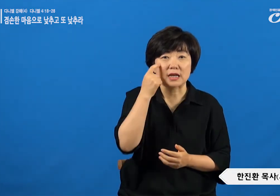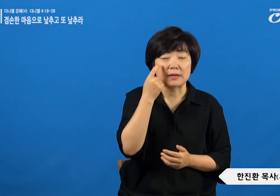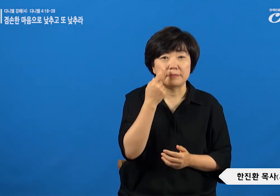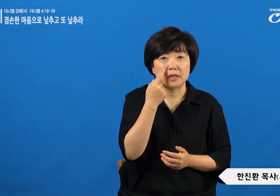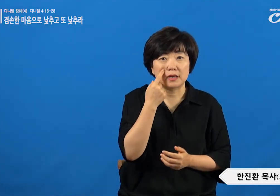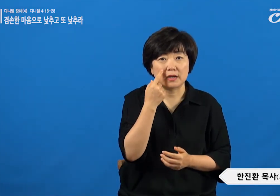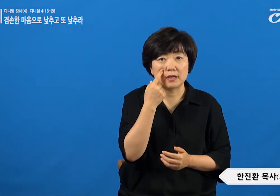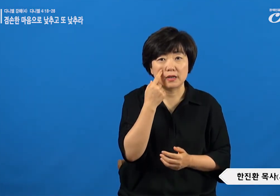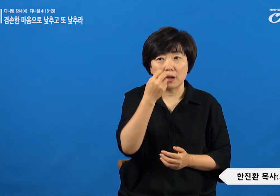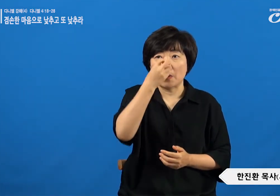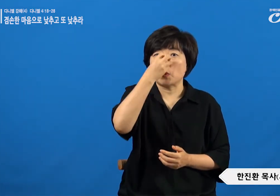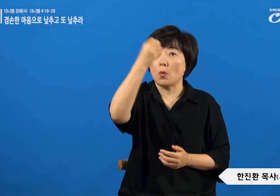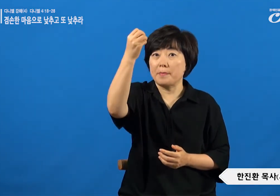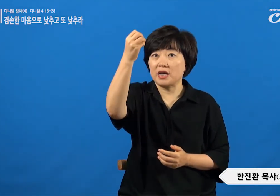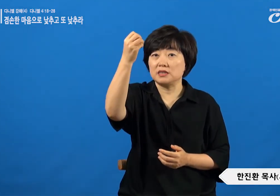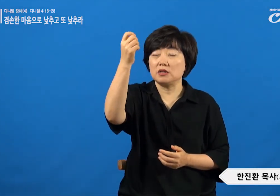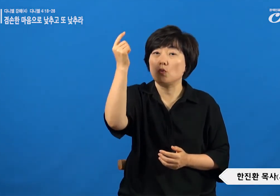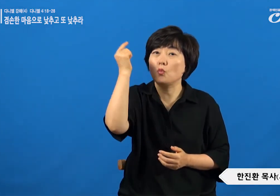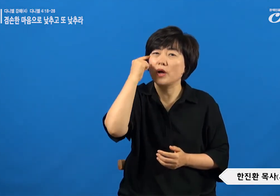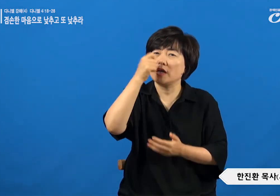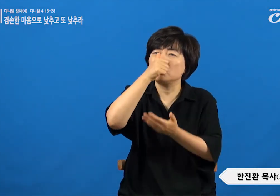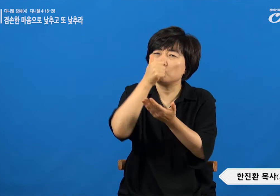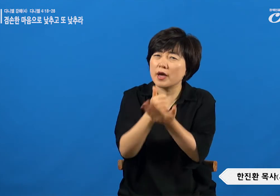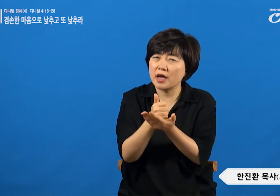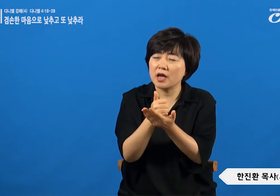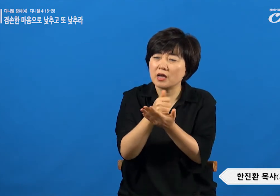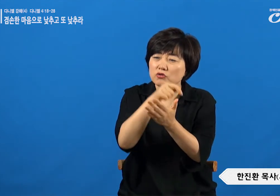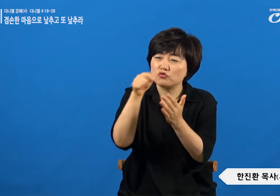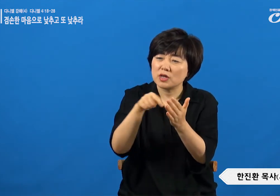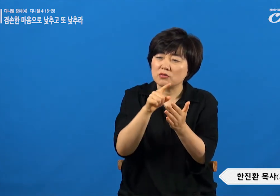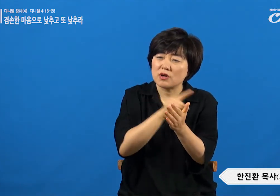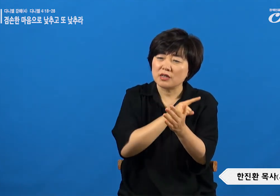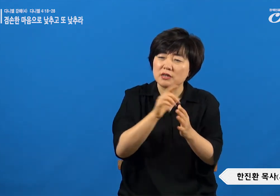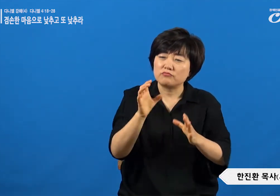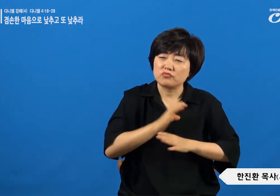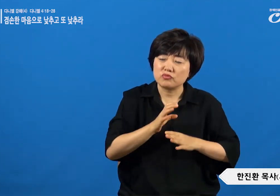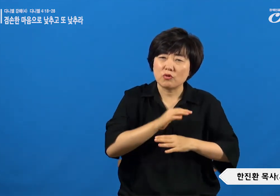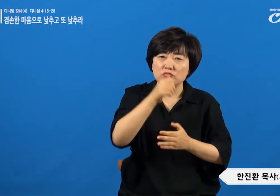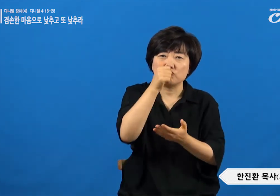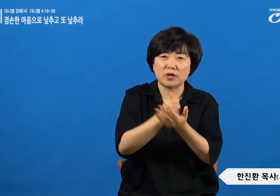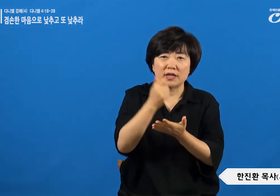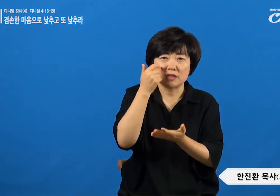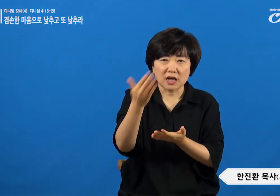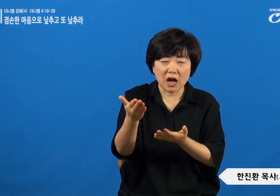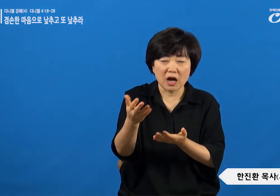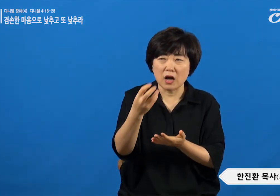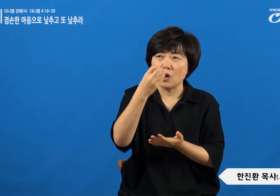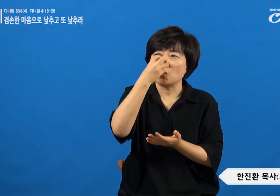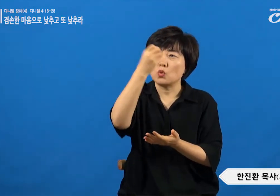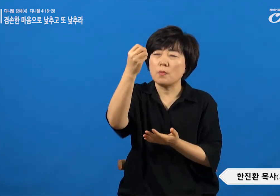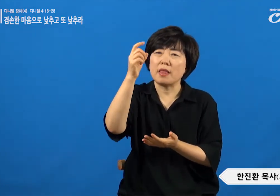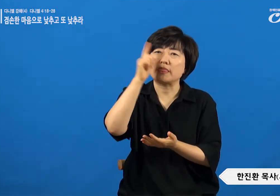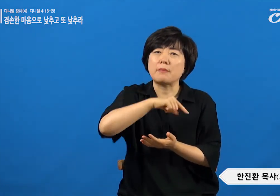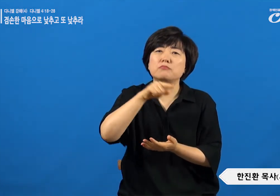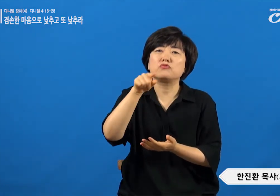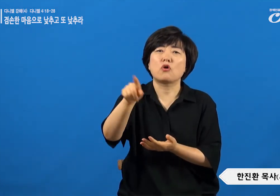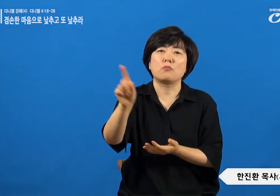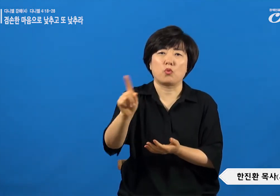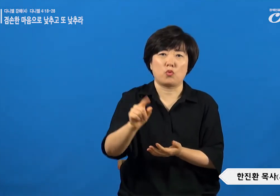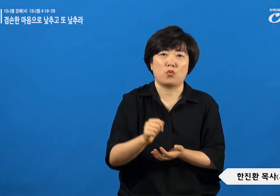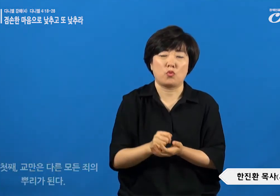그러면 생각을 해보십시다. 교만이 왜 죄 중에서도 가장 무서운 죄냐? 교만이 왜 나쁜